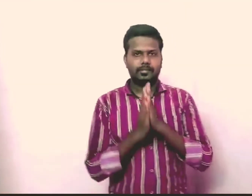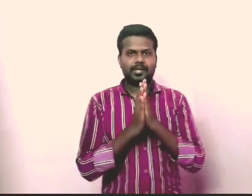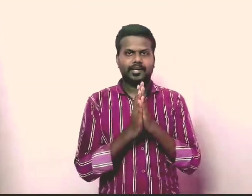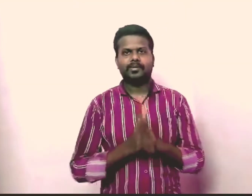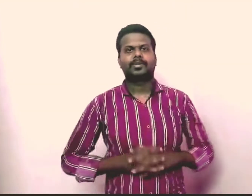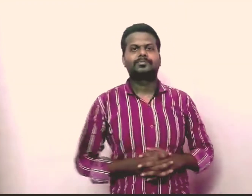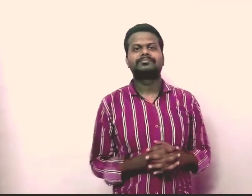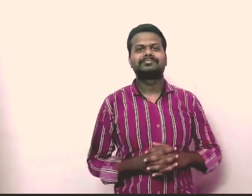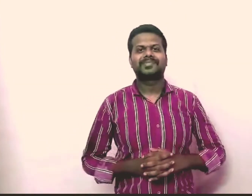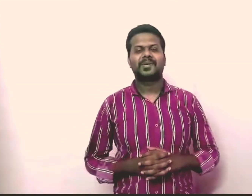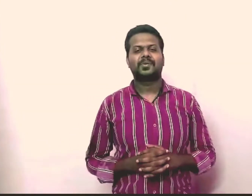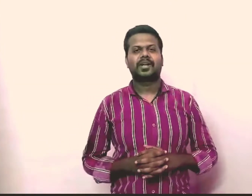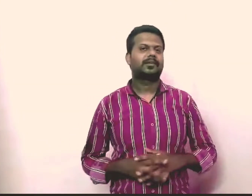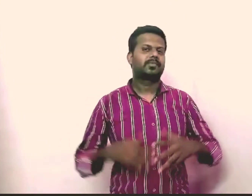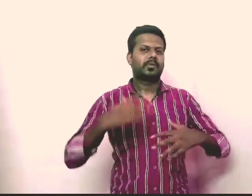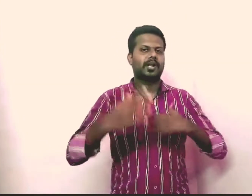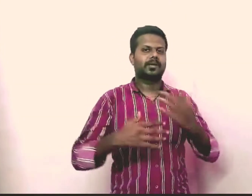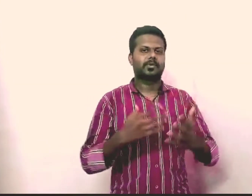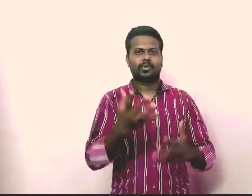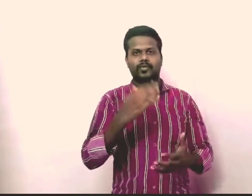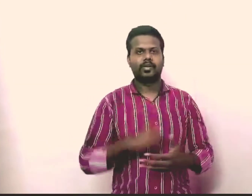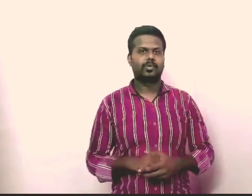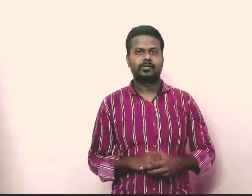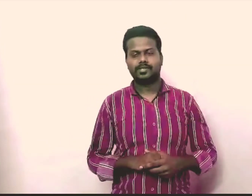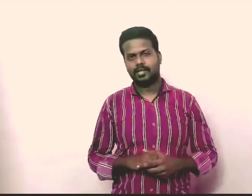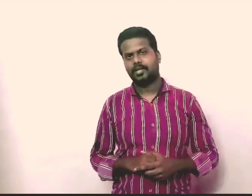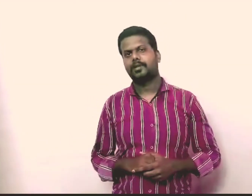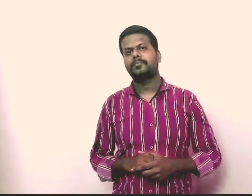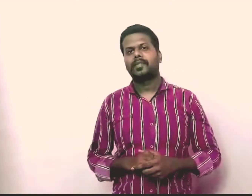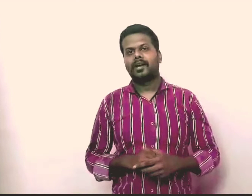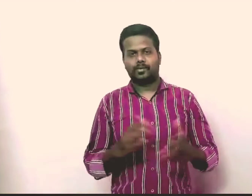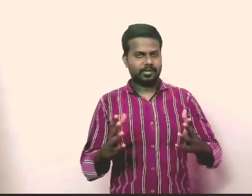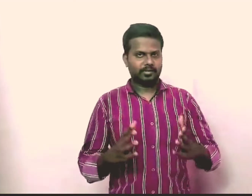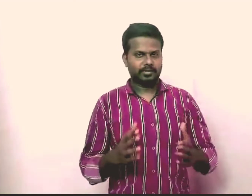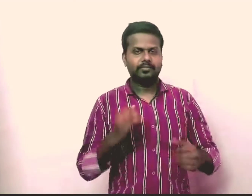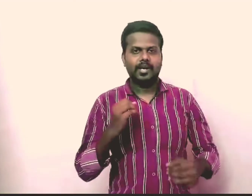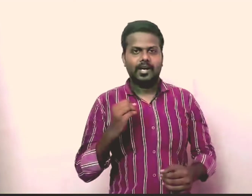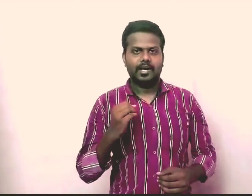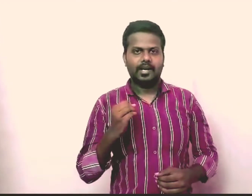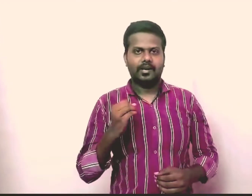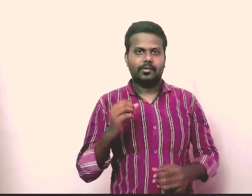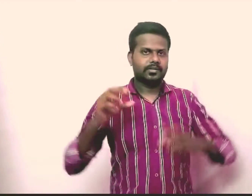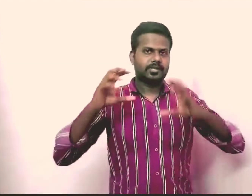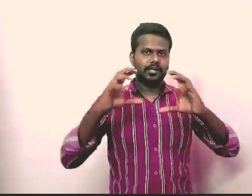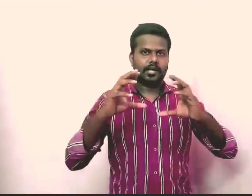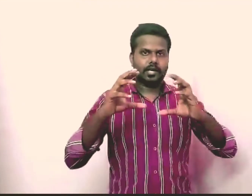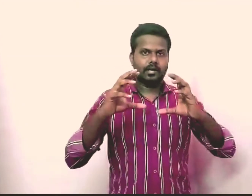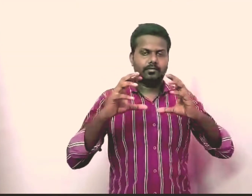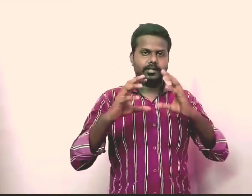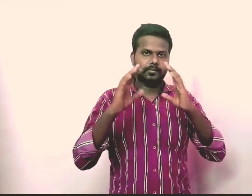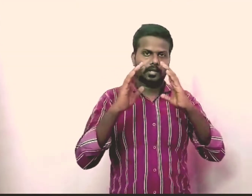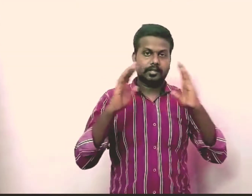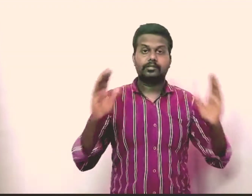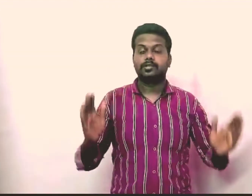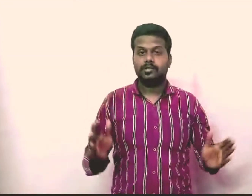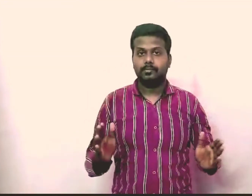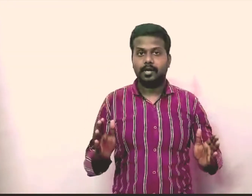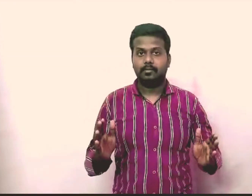நண்பர்கள் அனைவருக்கும் என்னோட வணக்கம். ரொம்ப நாளைக்கு அப்புறம் ஒரு வீடியோ மூலமா சந்திக்கிறேன், ரொம்ப சந்தோஷம். ஒரு சின்ன விஷயம் தான், தயவு செஞ்சு ஸ்கிப் பண்ணாம